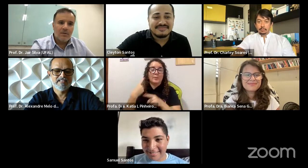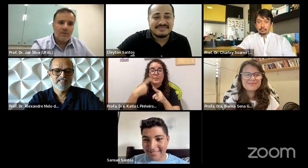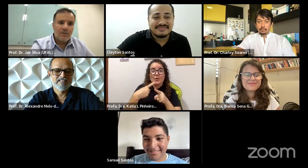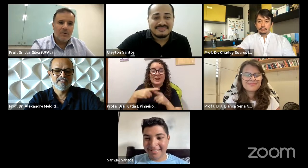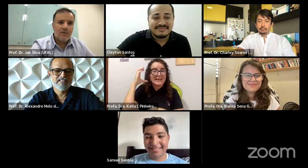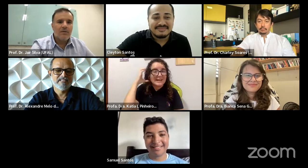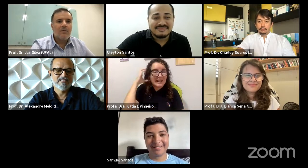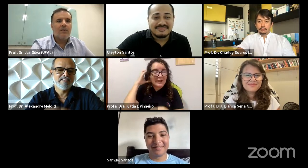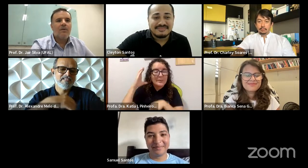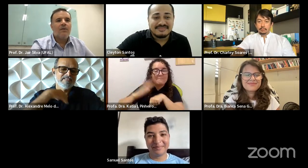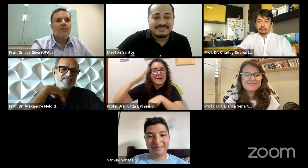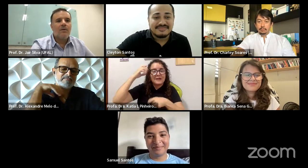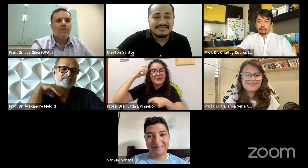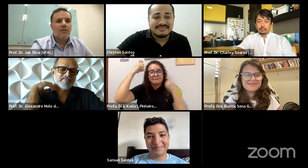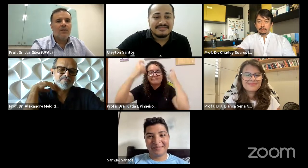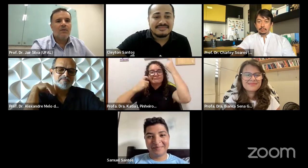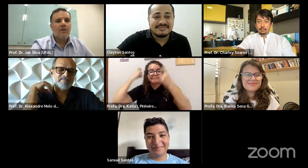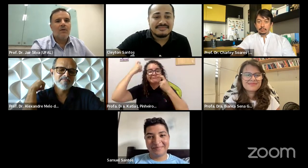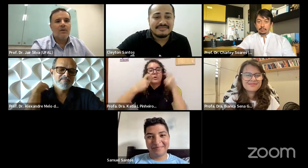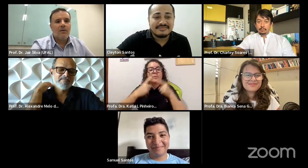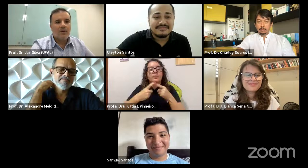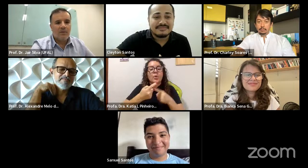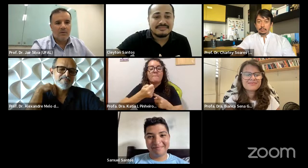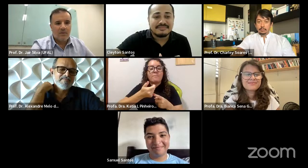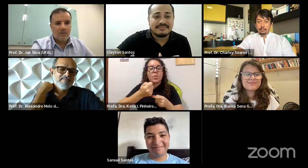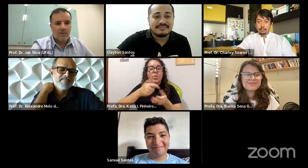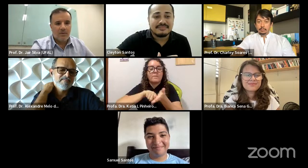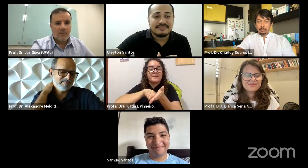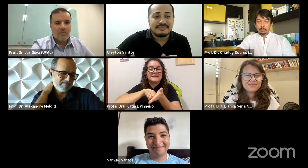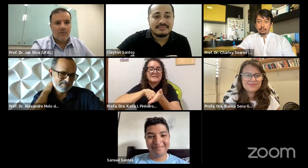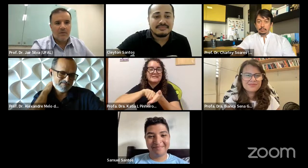uma coisa nova, né? Então, os resultados foram bons.